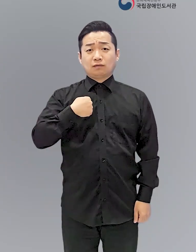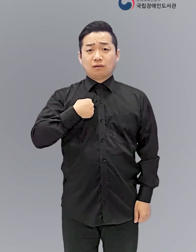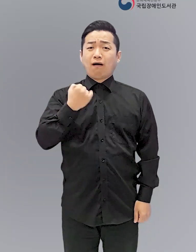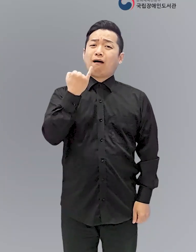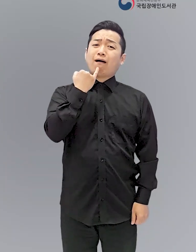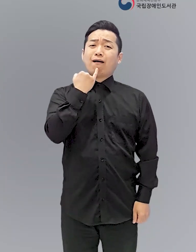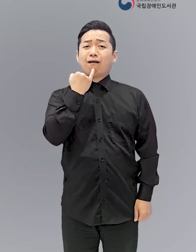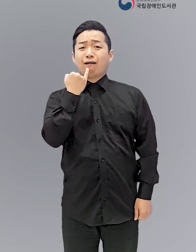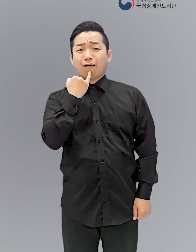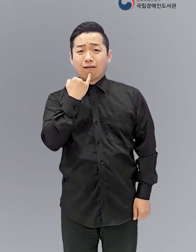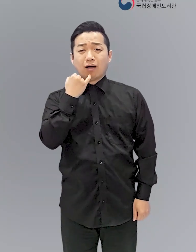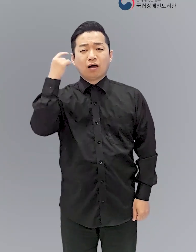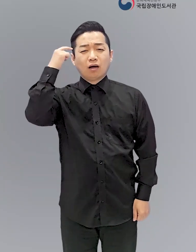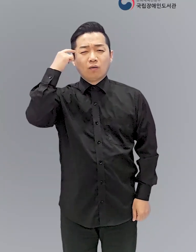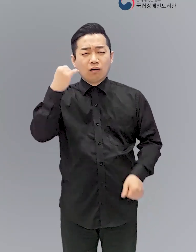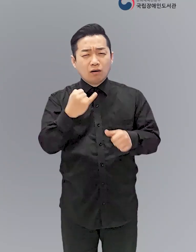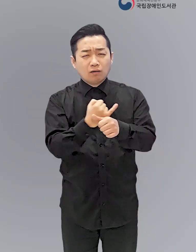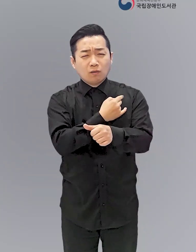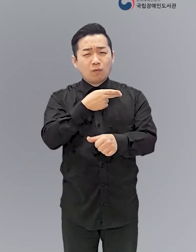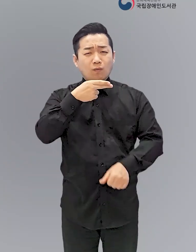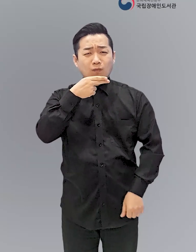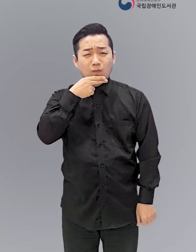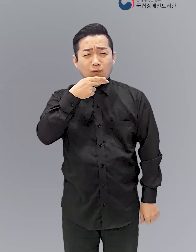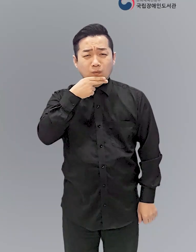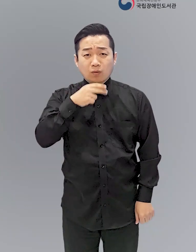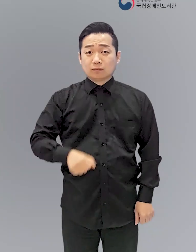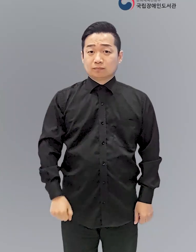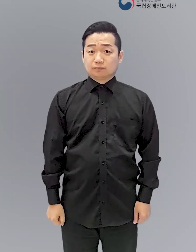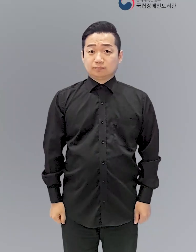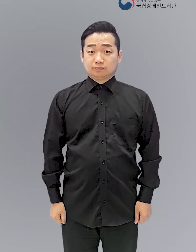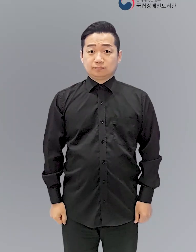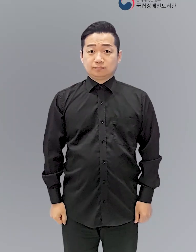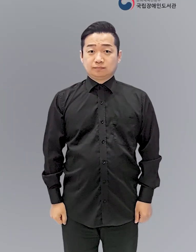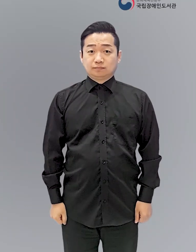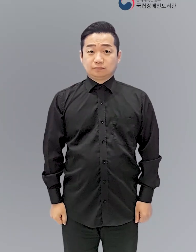이렇게 괜찮은 내가 왜 짝이 없을까?